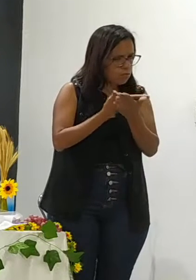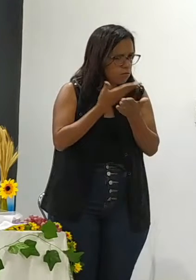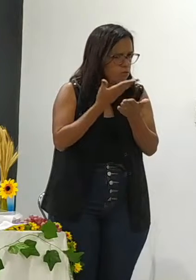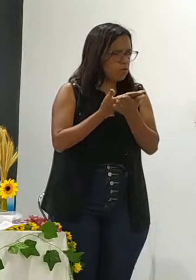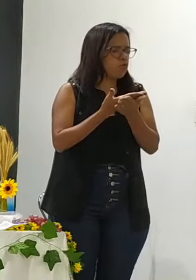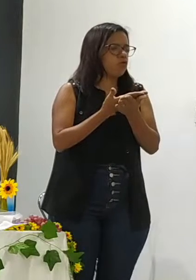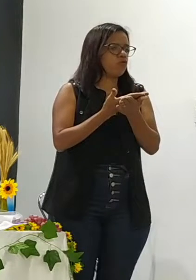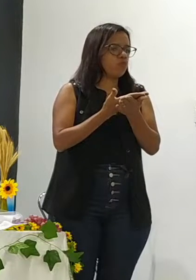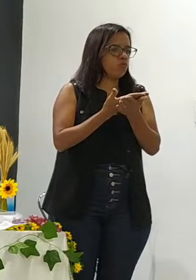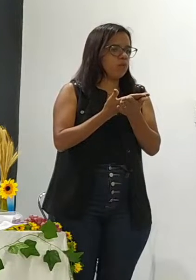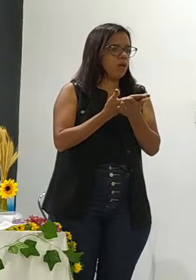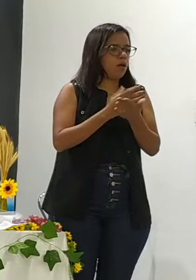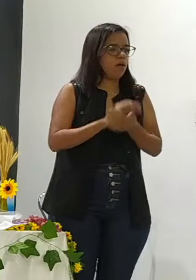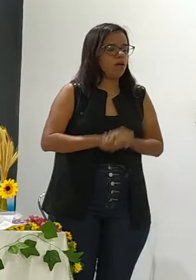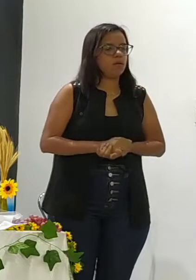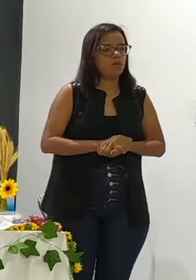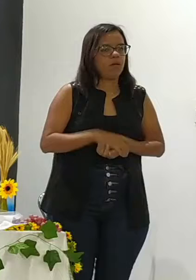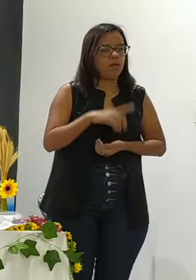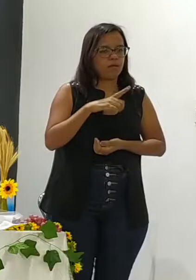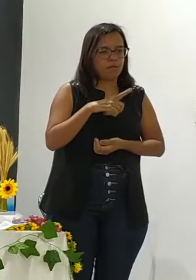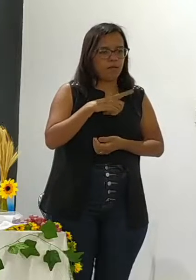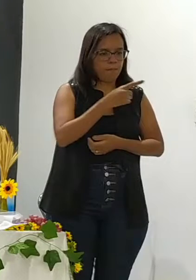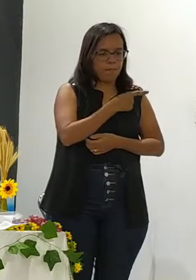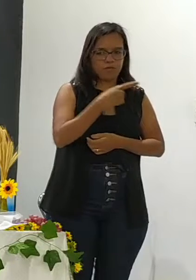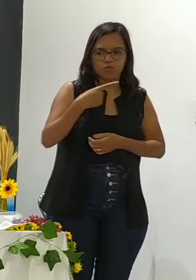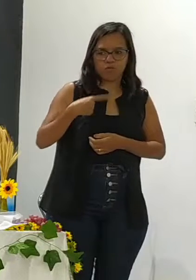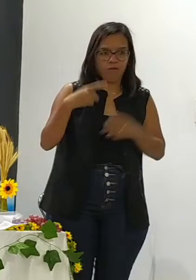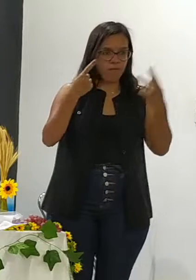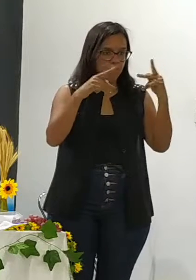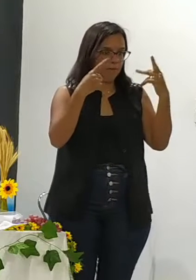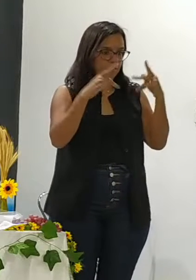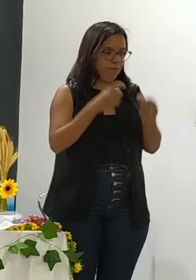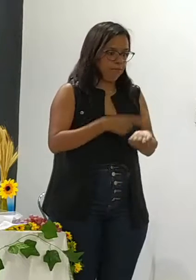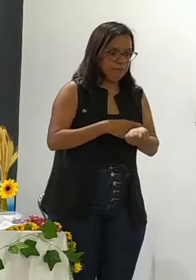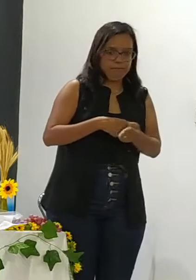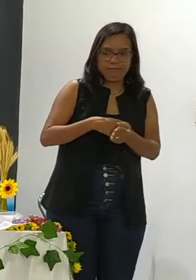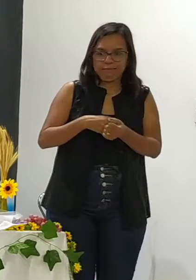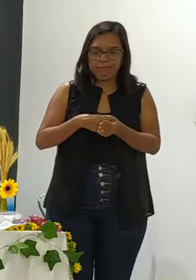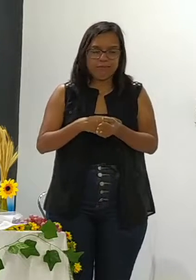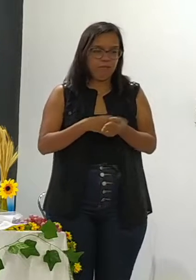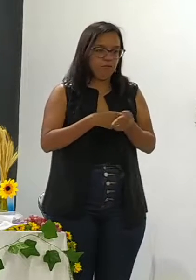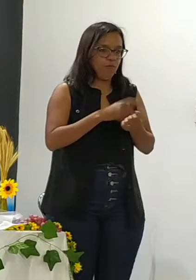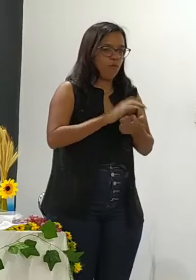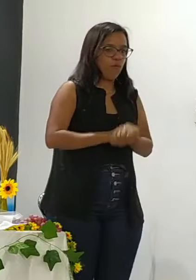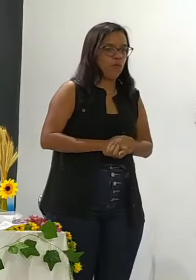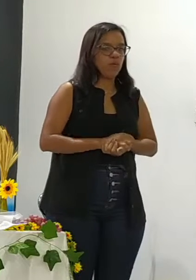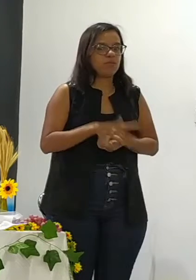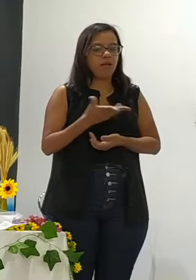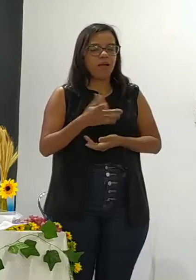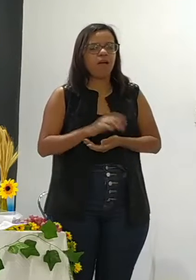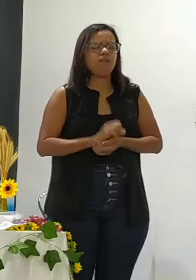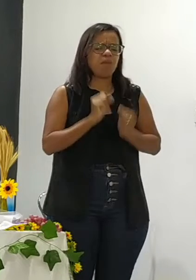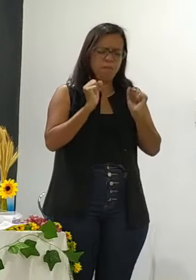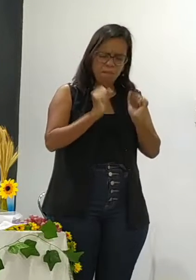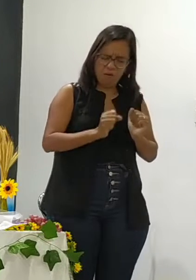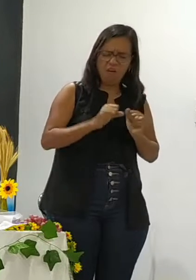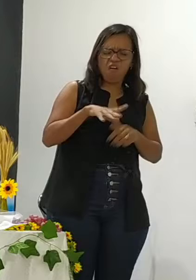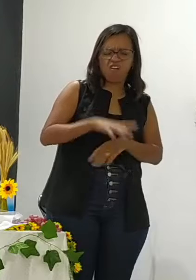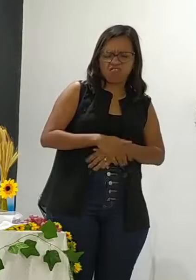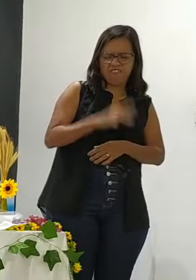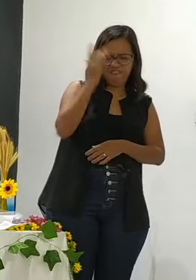gente, o pastor tem essa mania, quando fala que a gente vai pregar, a gente fica meio nervoso. As pessoas falam assim: ah, você pode, para